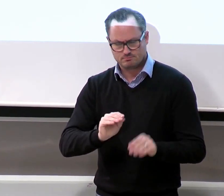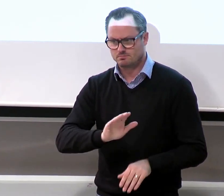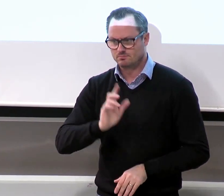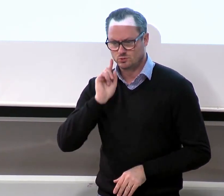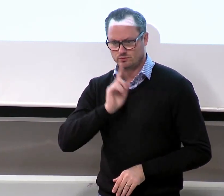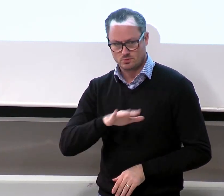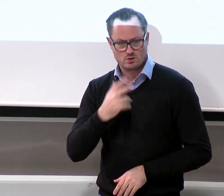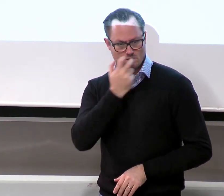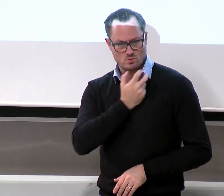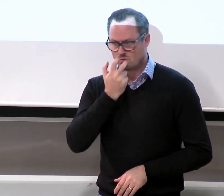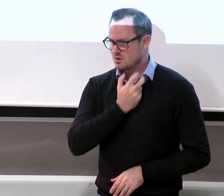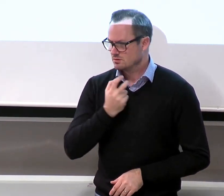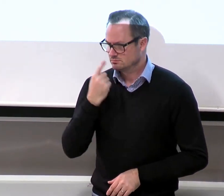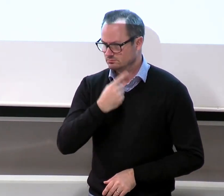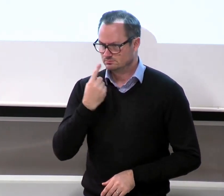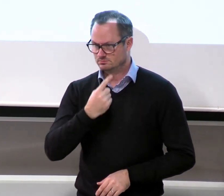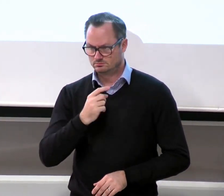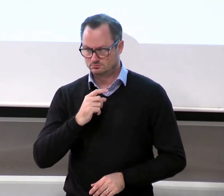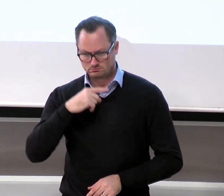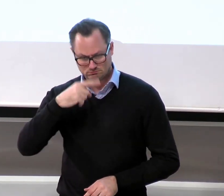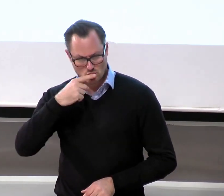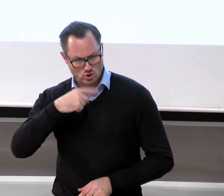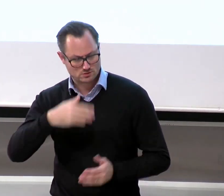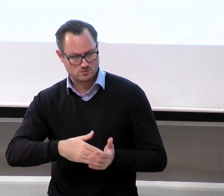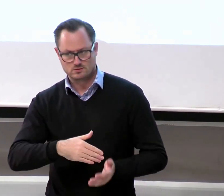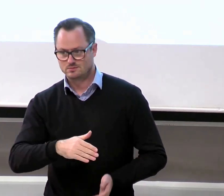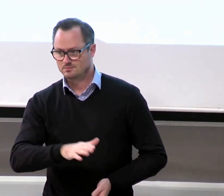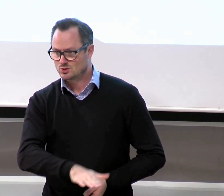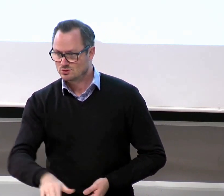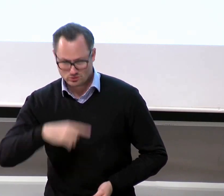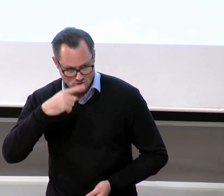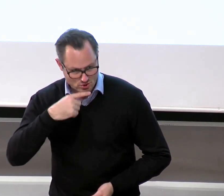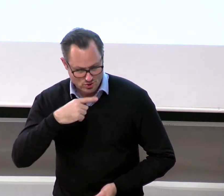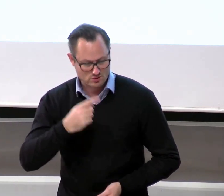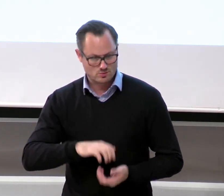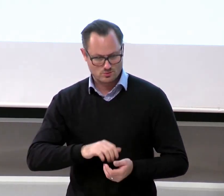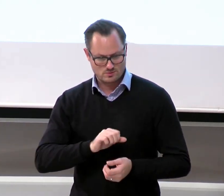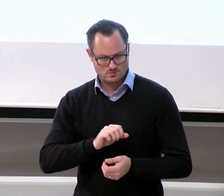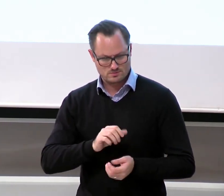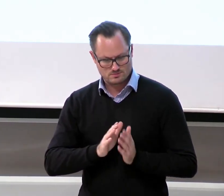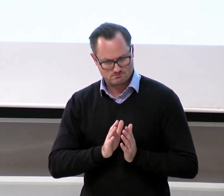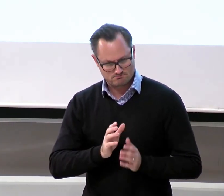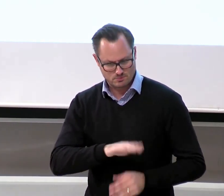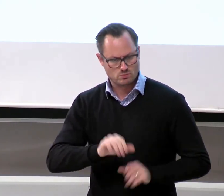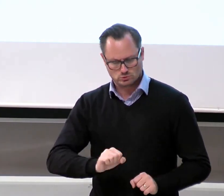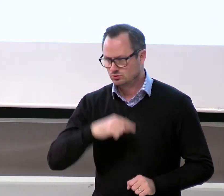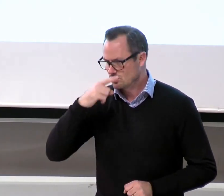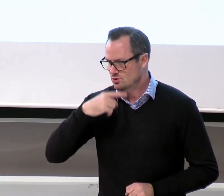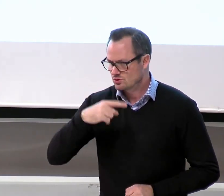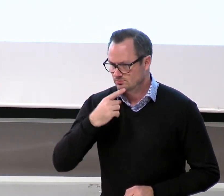Och hur gick då undervisningen till förr i tiden? Jo, man använde en metod som man kallar för oral metod. Man pratade till döva barn. Och